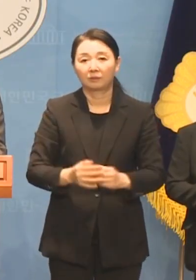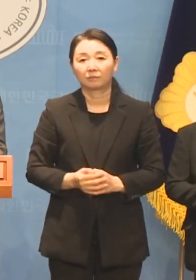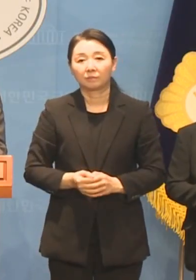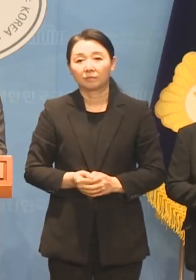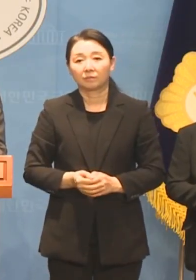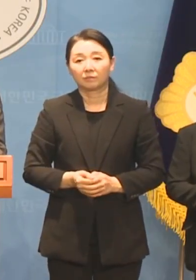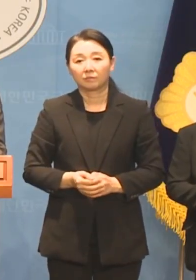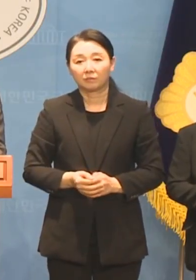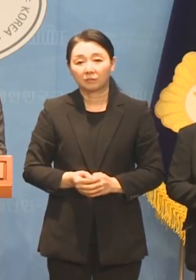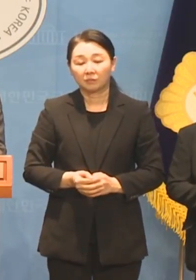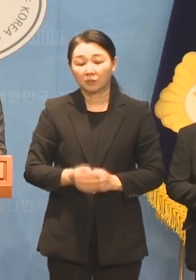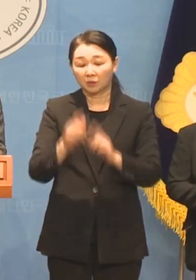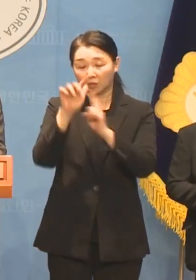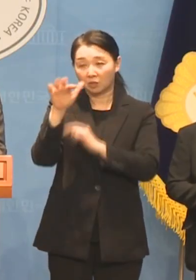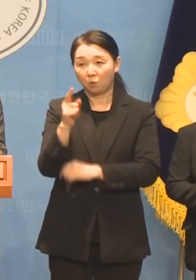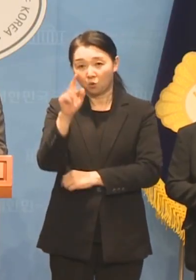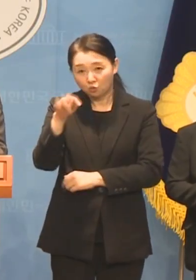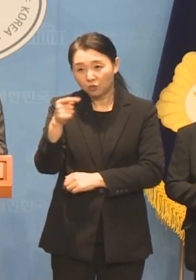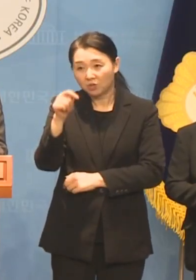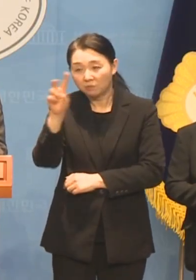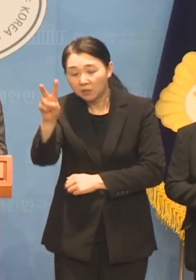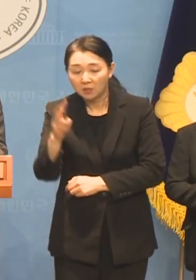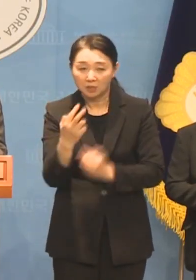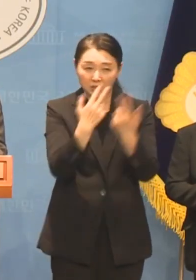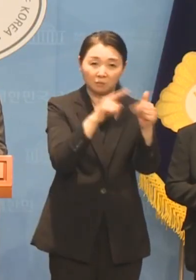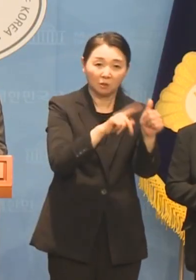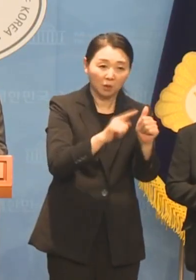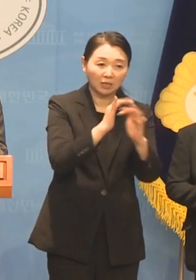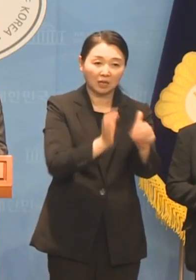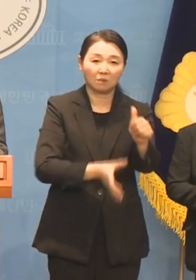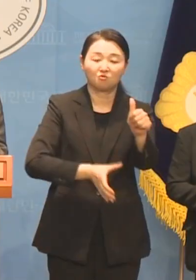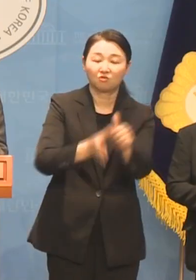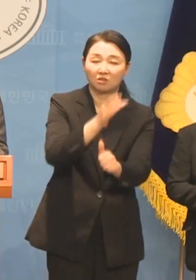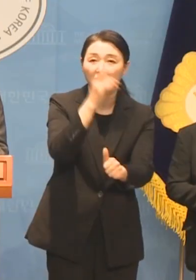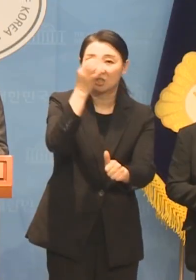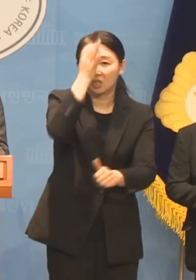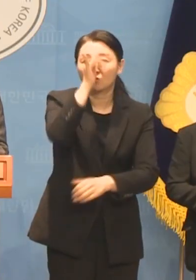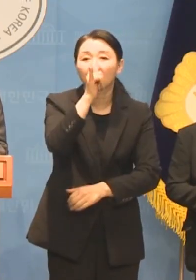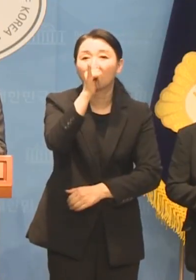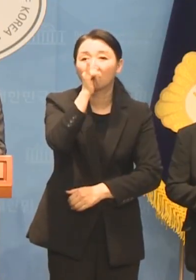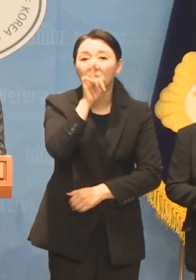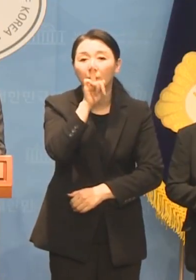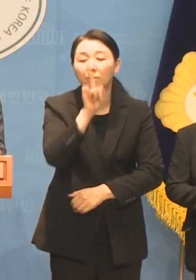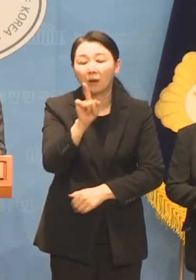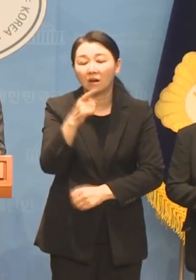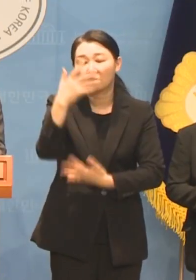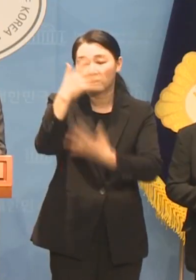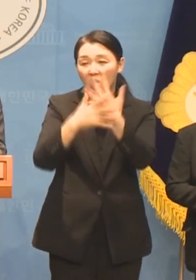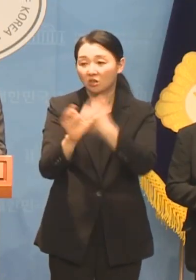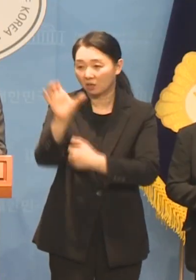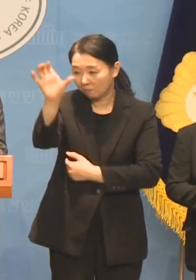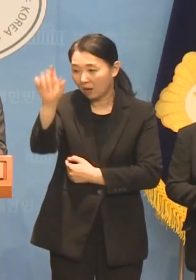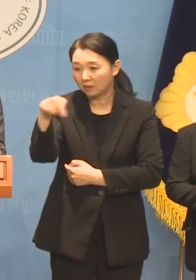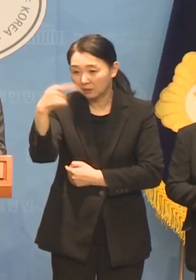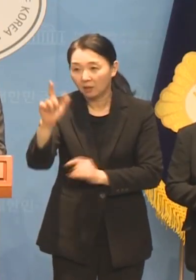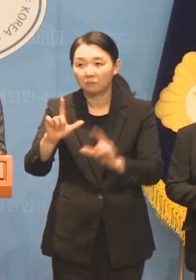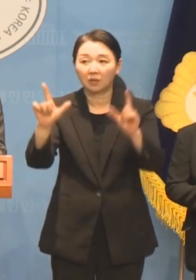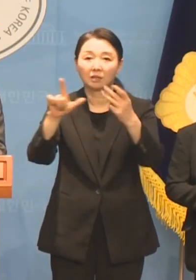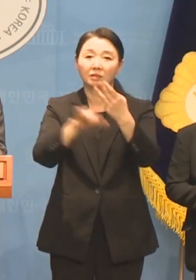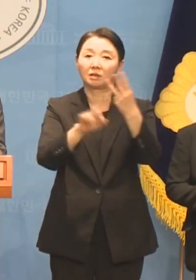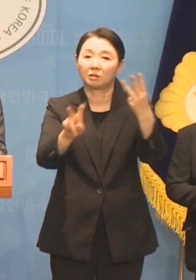있습니다. 또한 이봉규TV는 이재명 대표가 사람 죽이는 재주가 있다는 발언이 담긴 영상을 게시한 다음 날